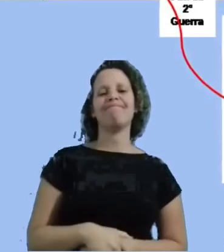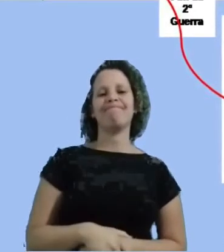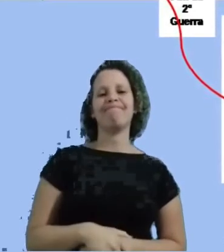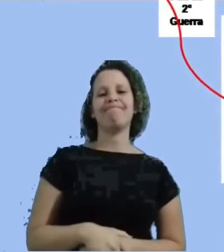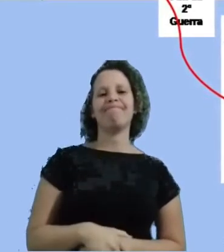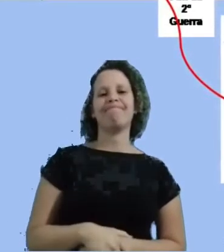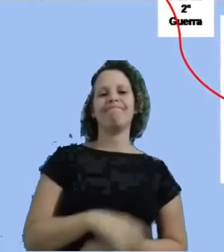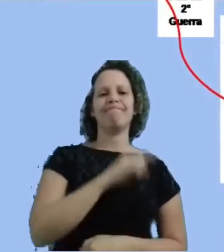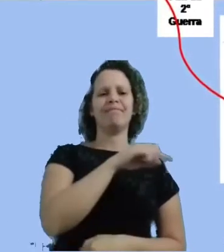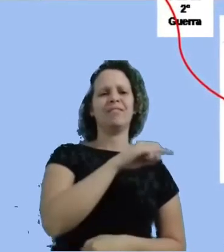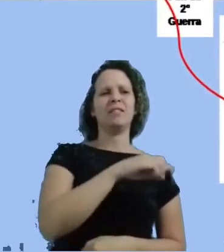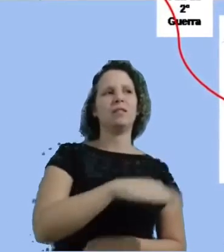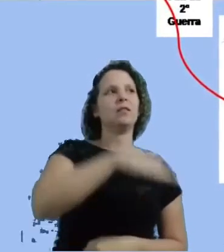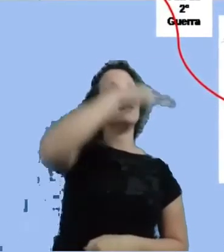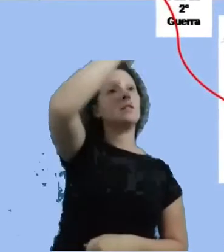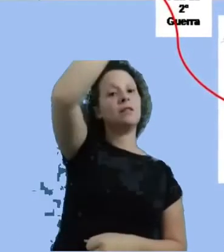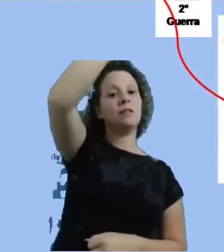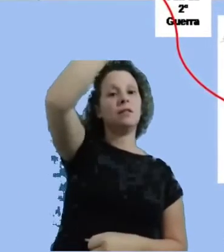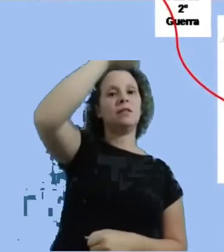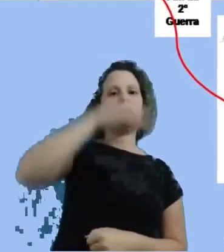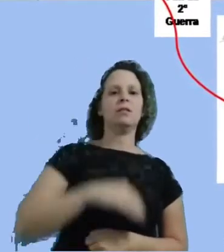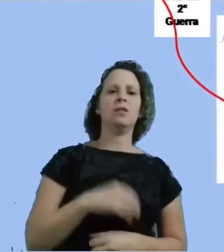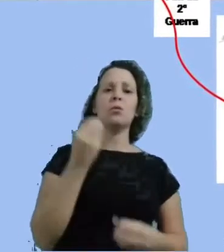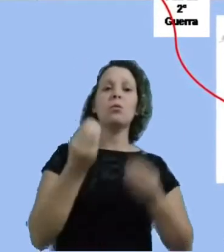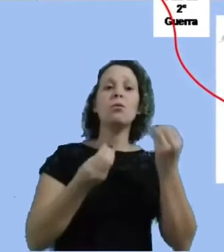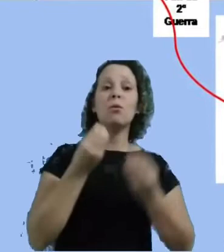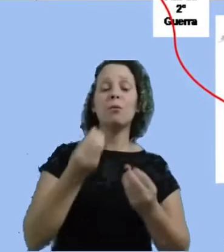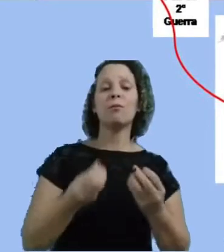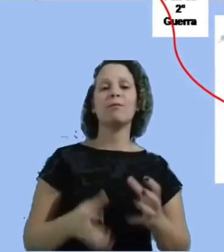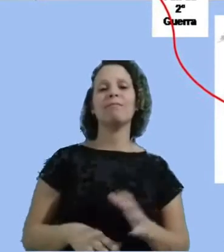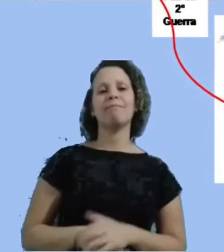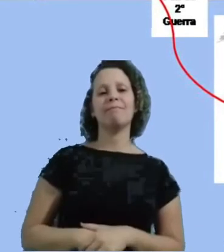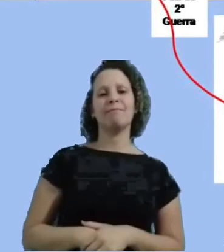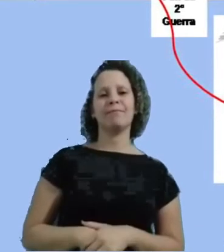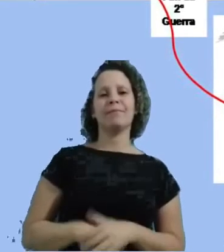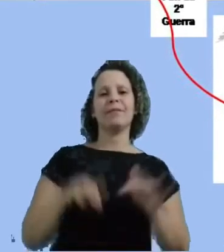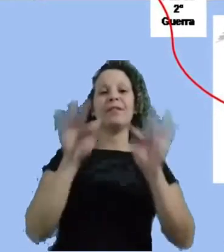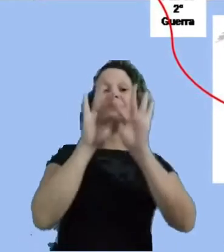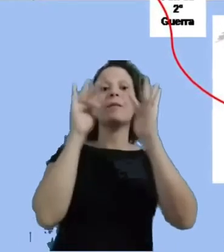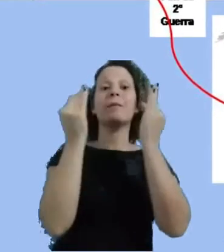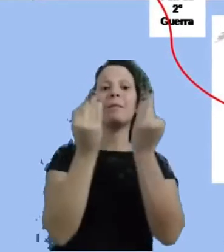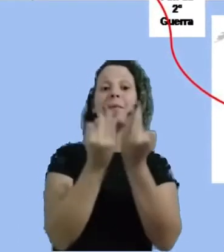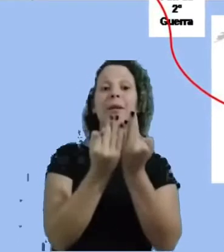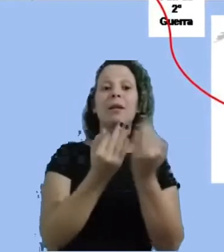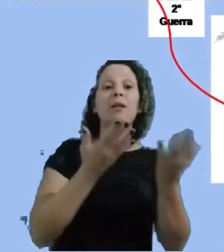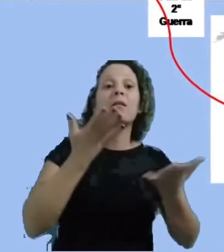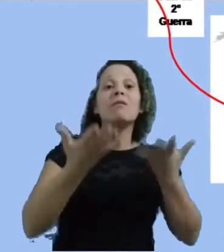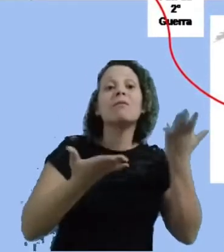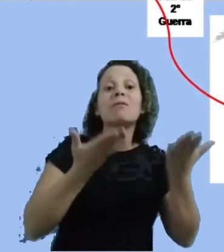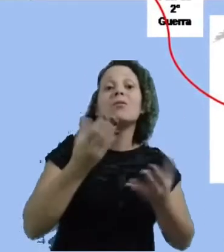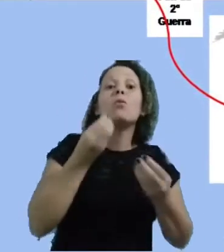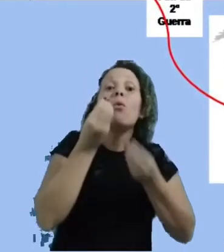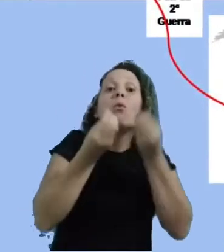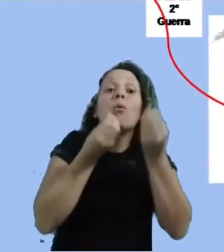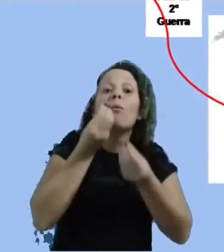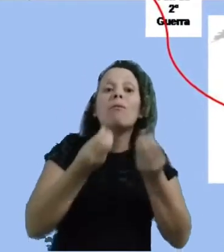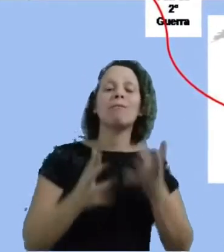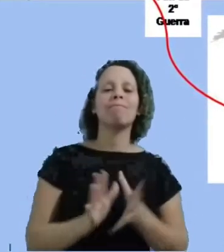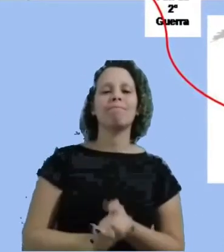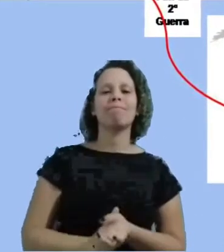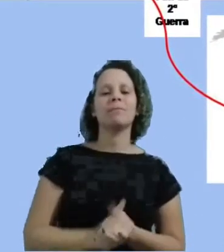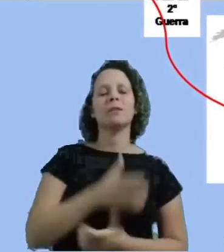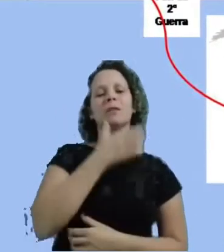surdos. Então ele pensava, poxa, como que ele vai crescer? E como ele vai cuidar